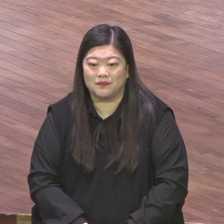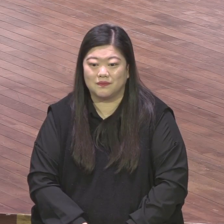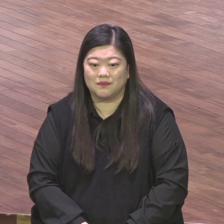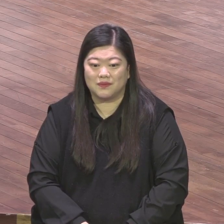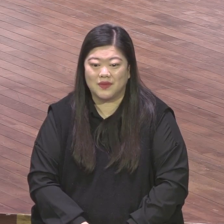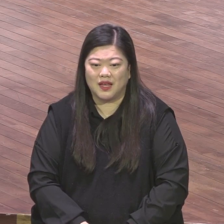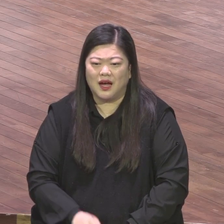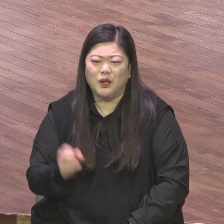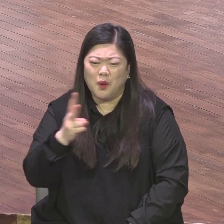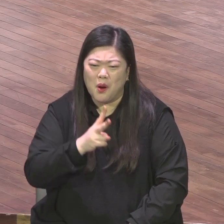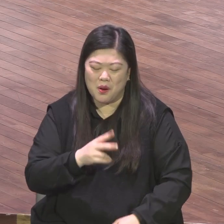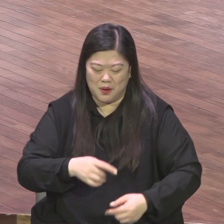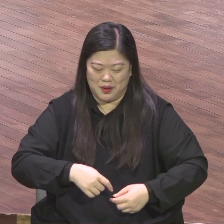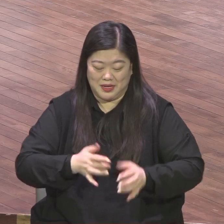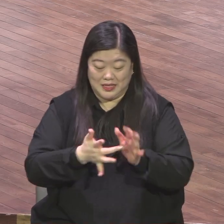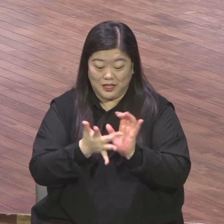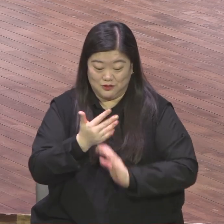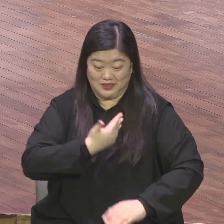나가본 사람이 한 명도 없어요.